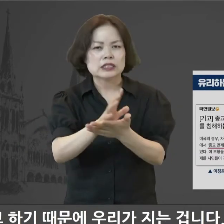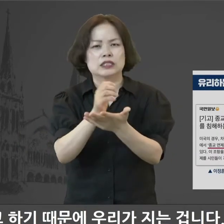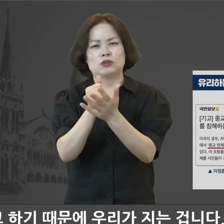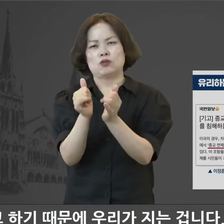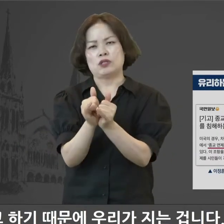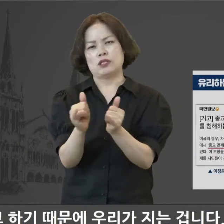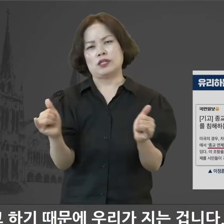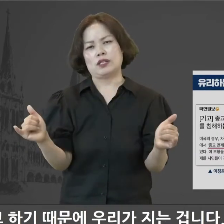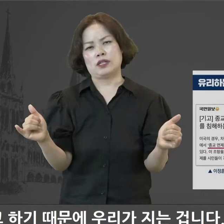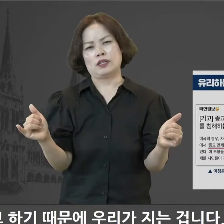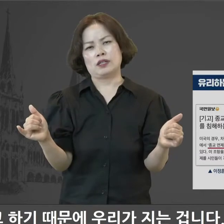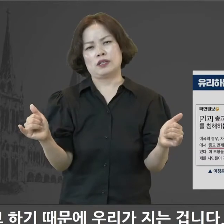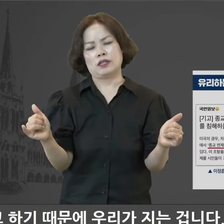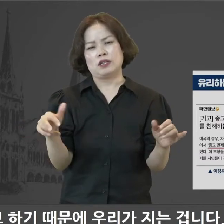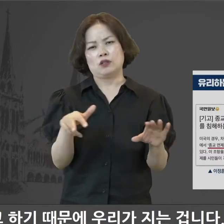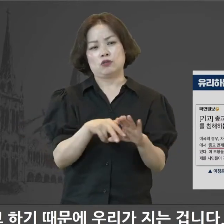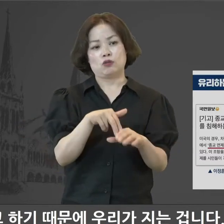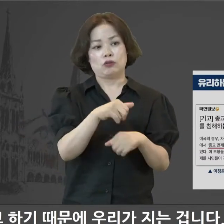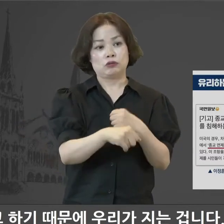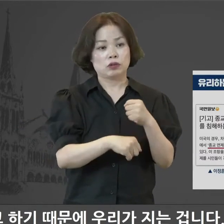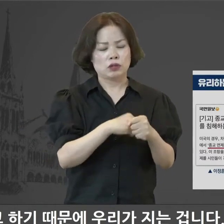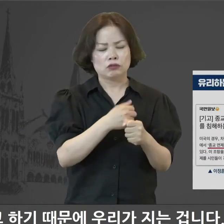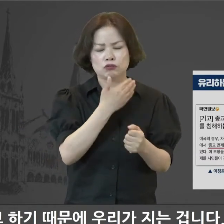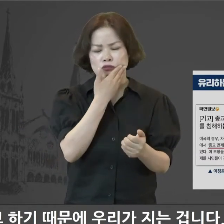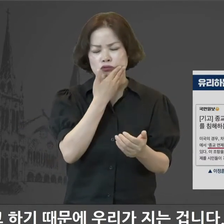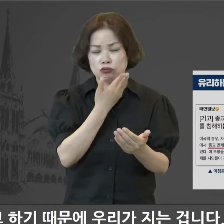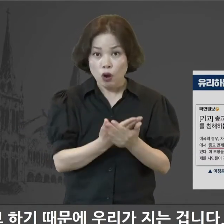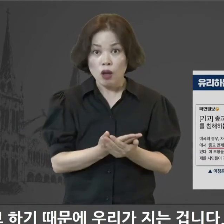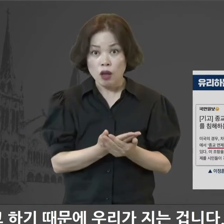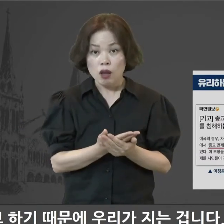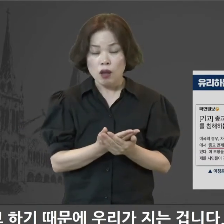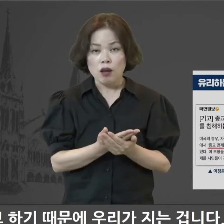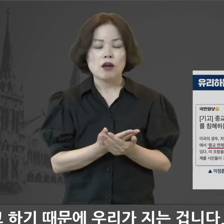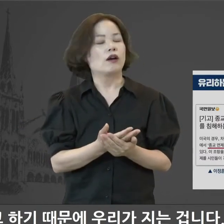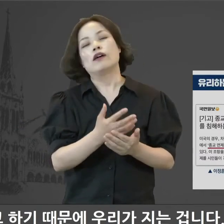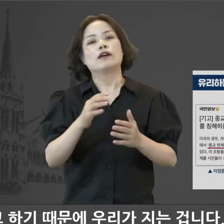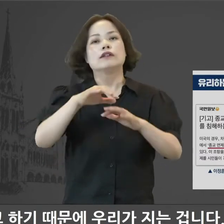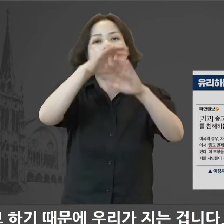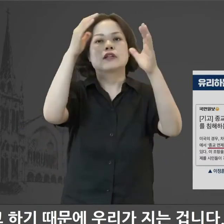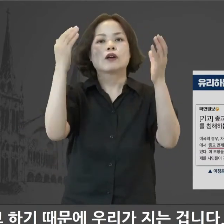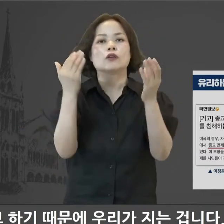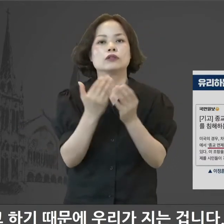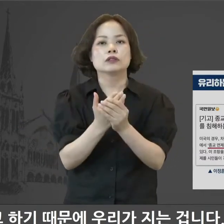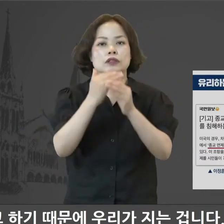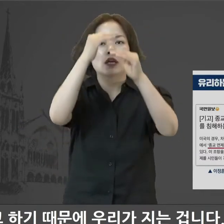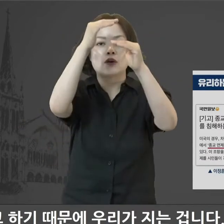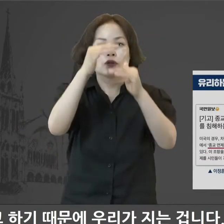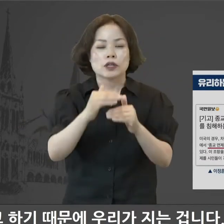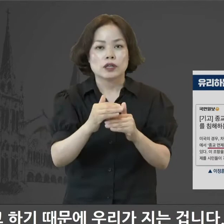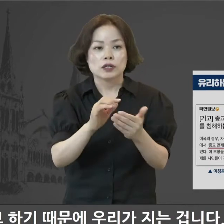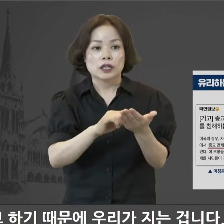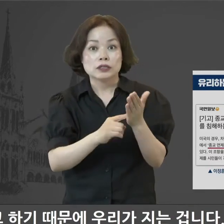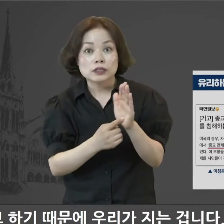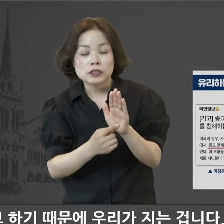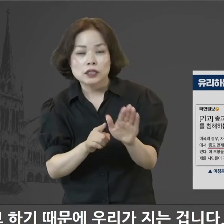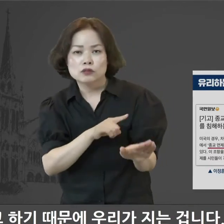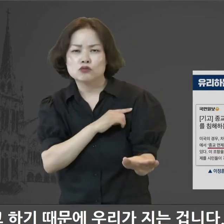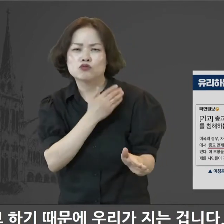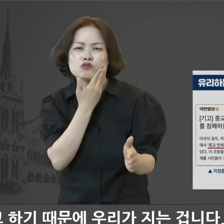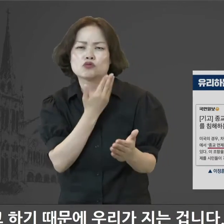크리스찬에게는 종교의 자유가 무지하게 중요하죠. 그리고 이게 세트로 표현의 자유가 따라옵니다. 그런데 중요한